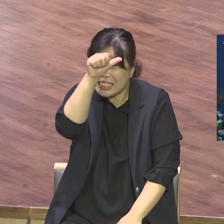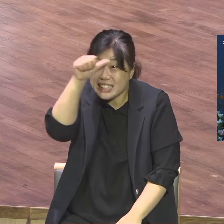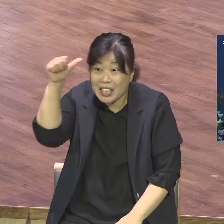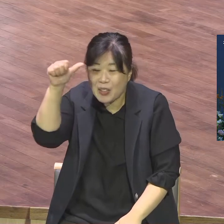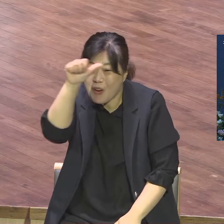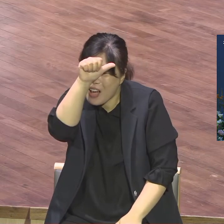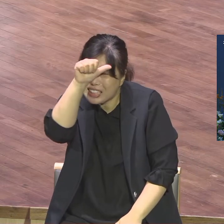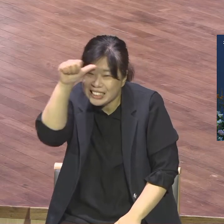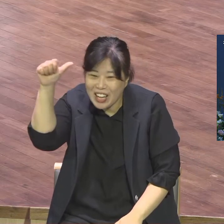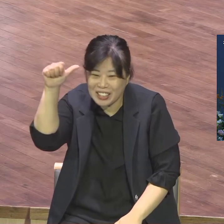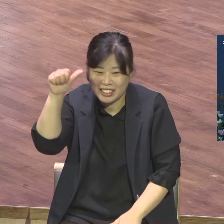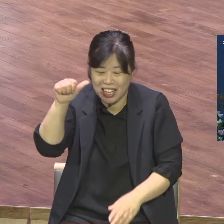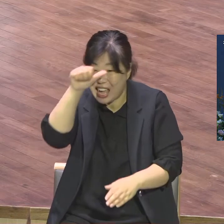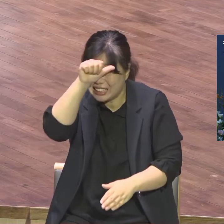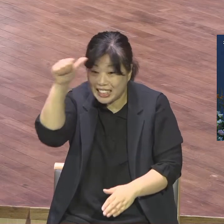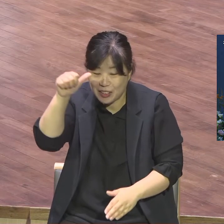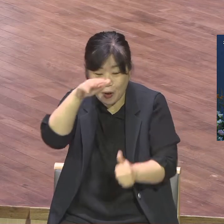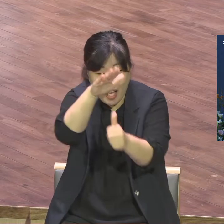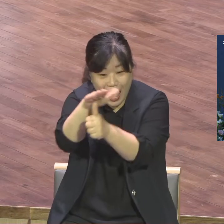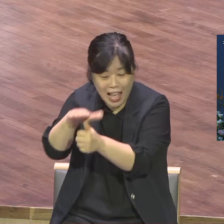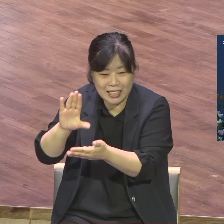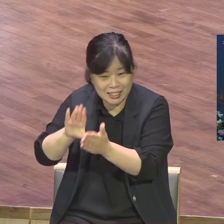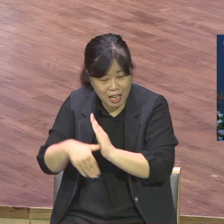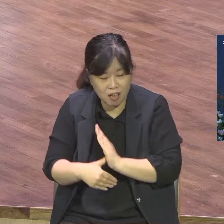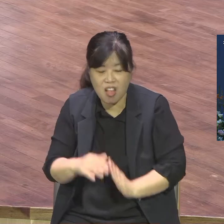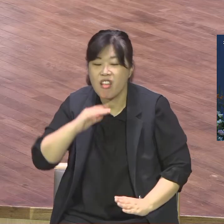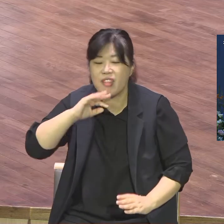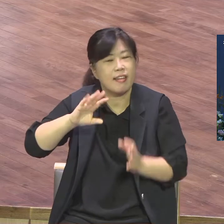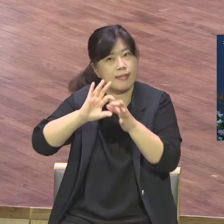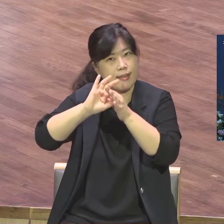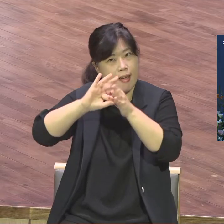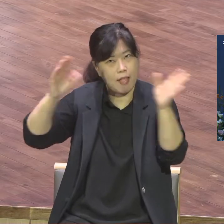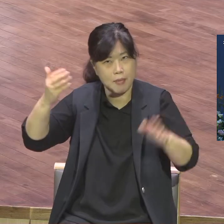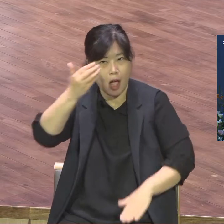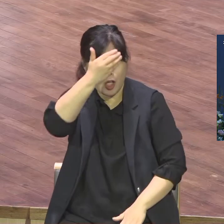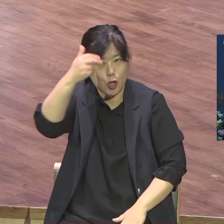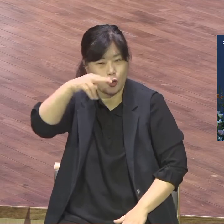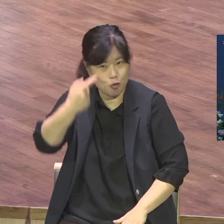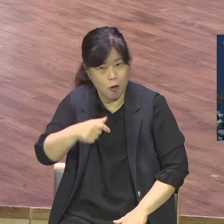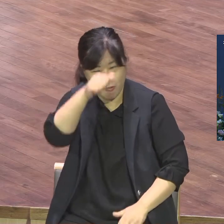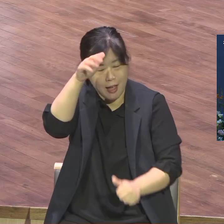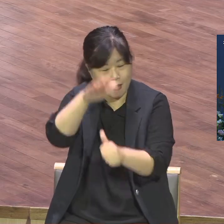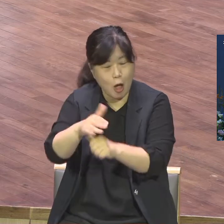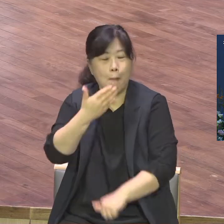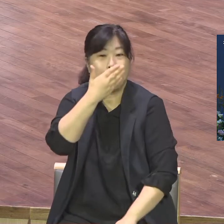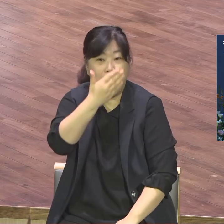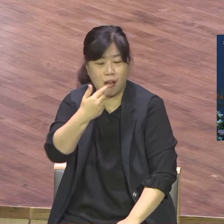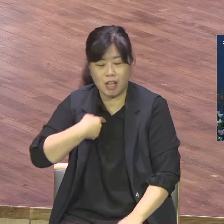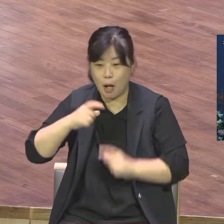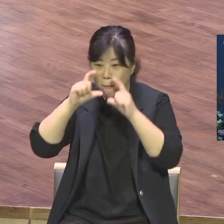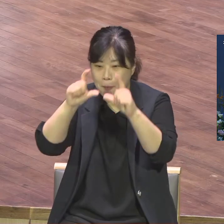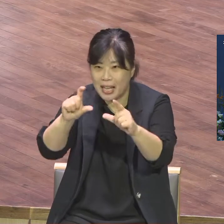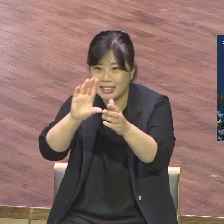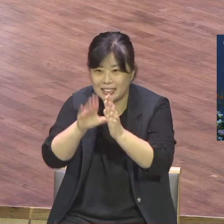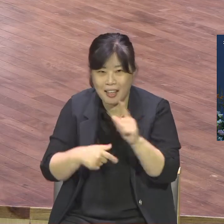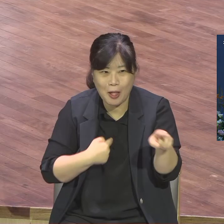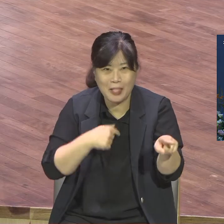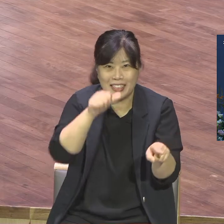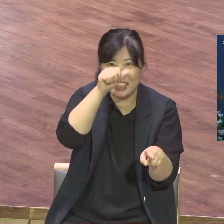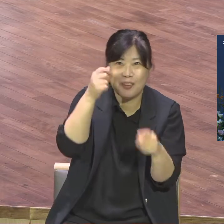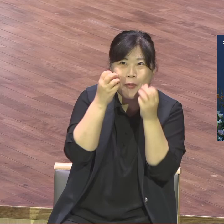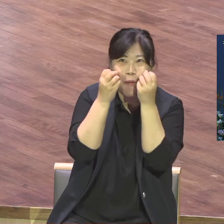하는데 경제력이 1순위입니다. 믿음은 다 같습니다. 다 비슷합니다. 얼마나